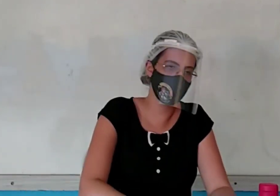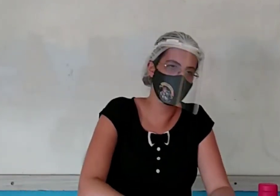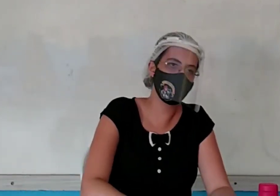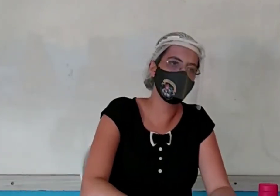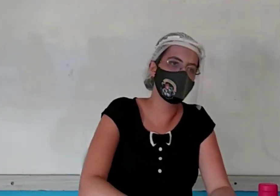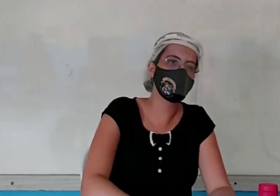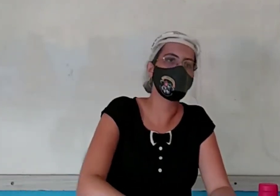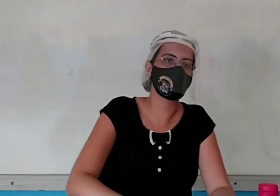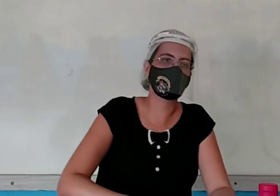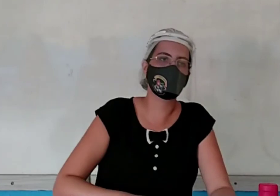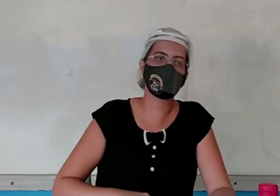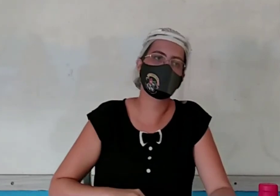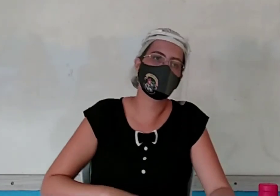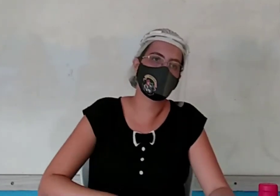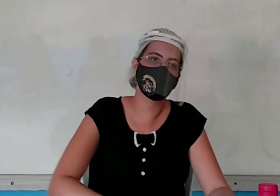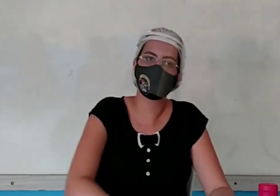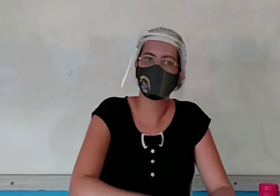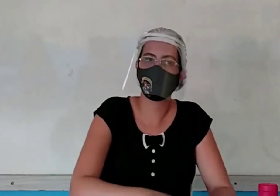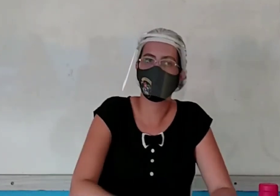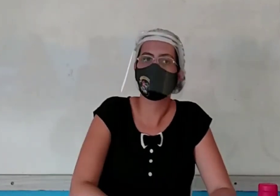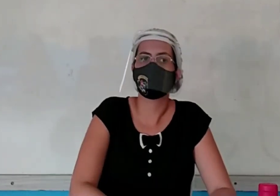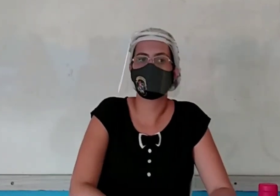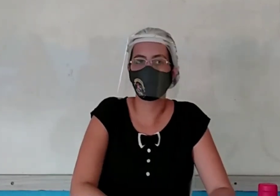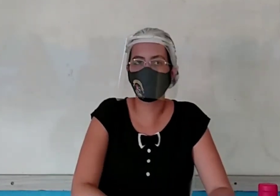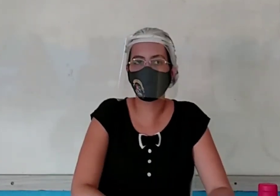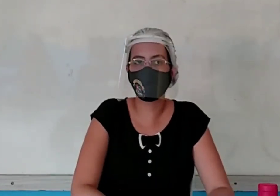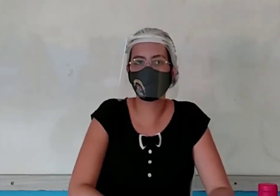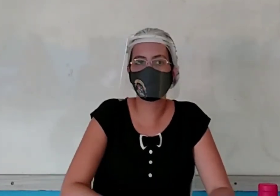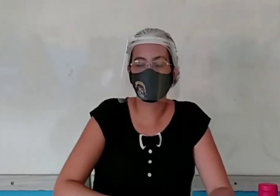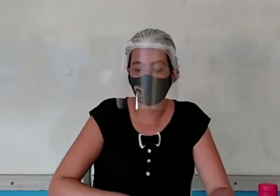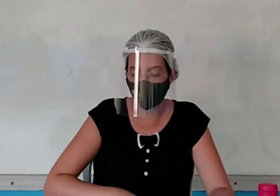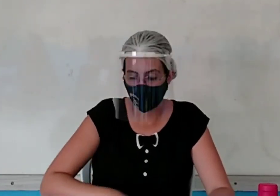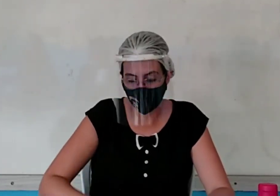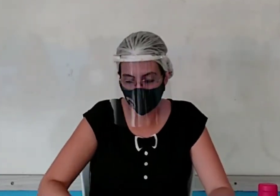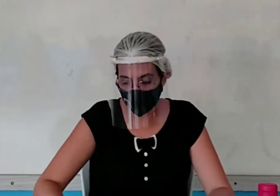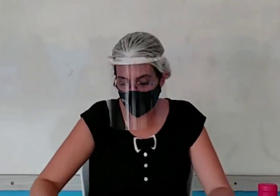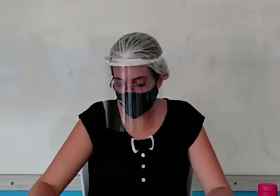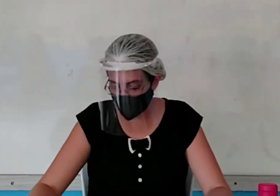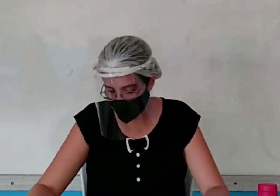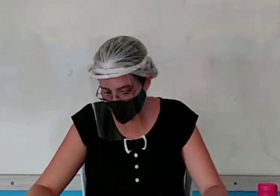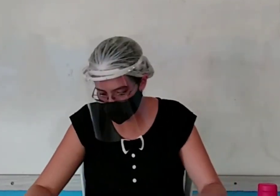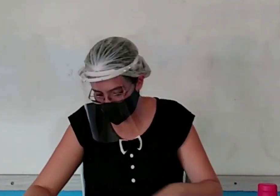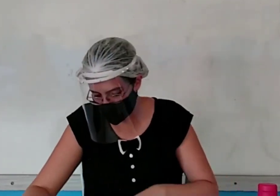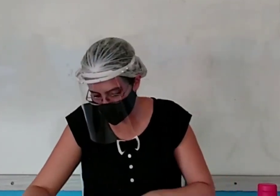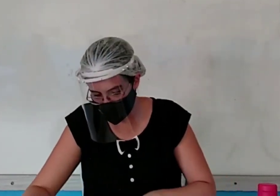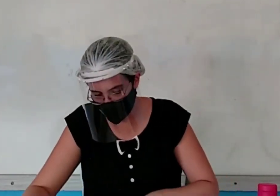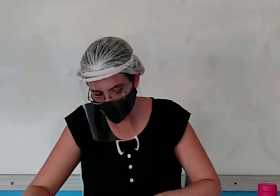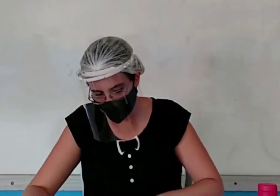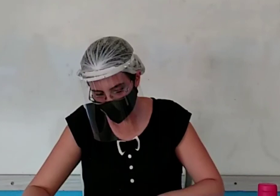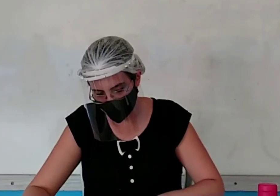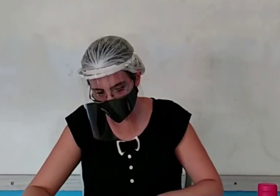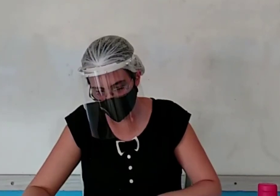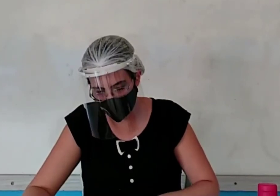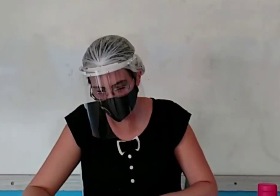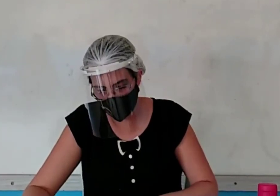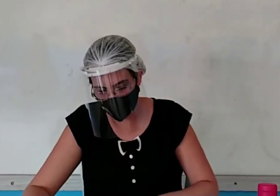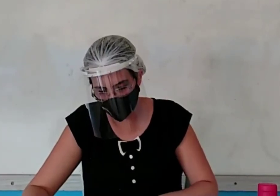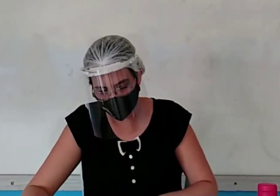dois, três, quatro questões. Certinho? Então, essa atividade das 69, quem está em casa,